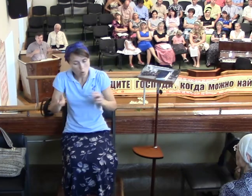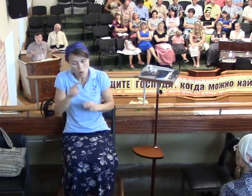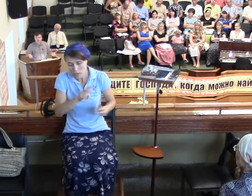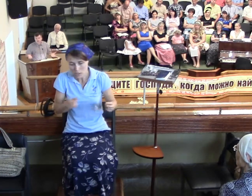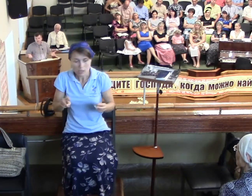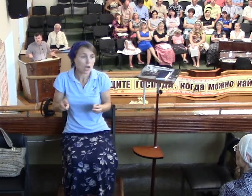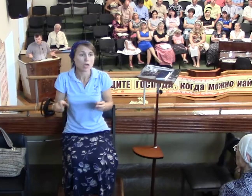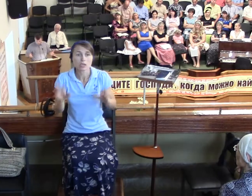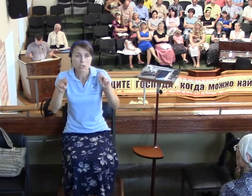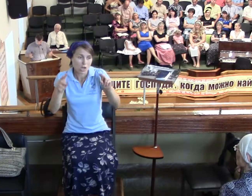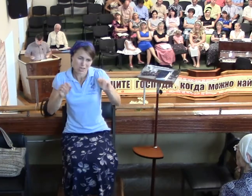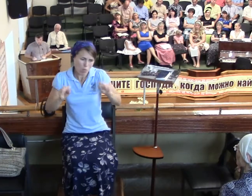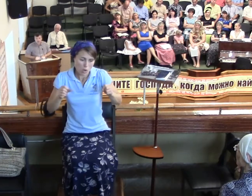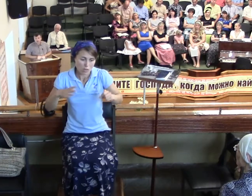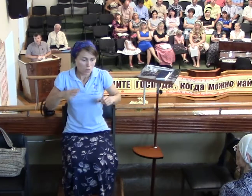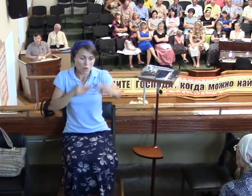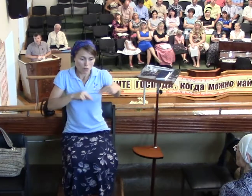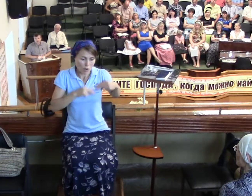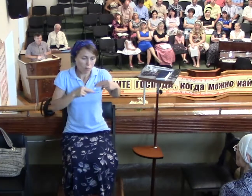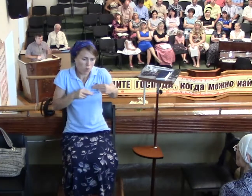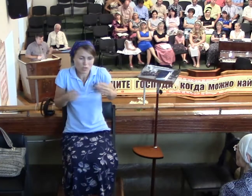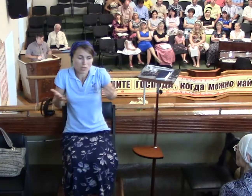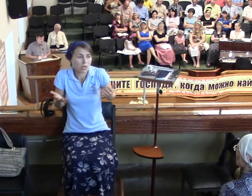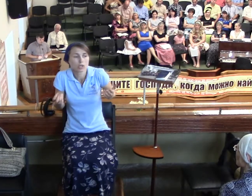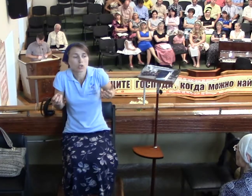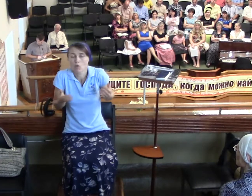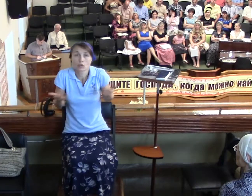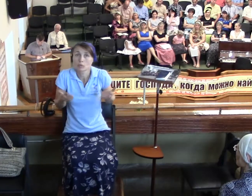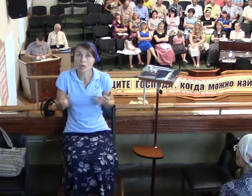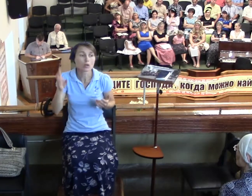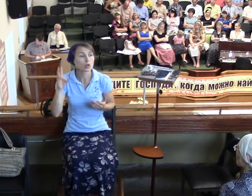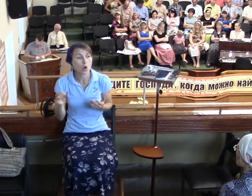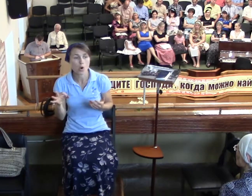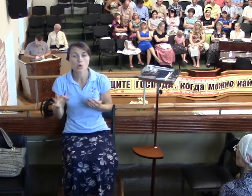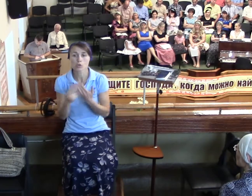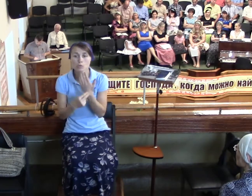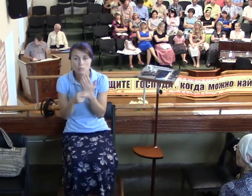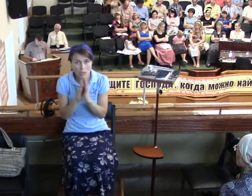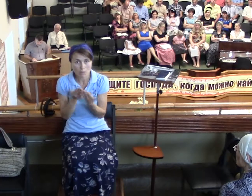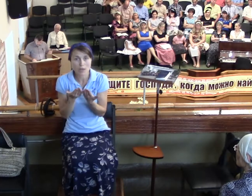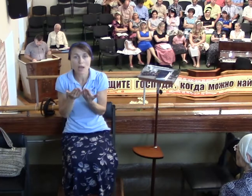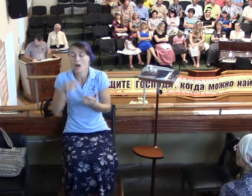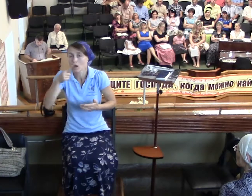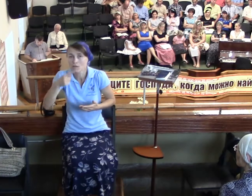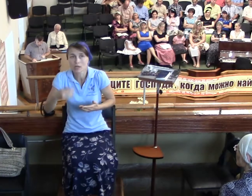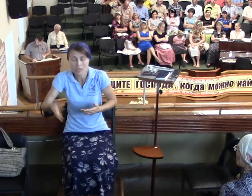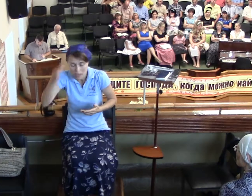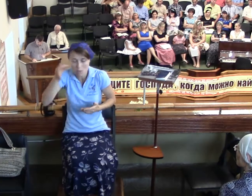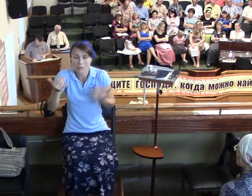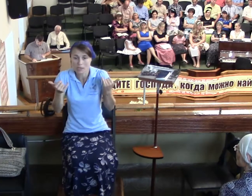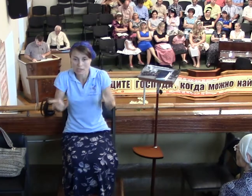работе, еще в чем-то. Но Слово Божие, оно непреложное. Оно вновь и вновь напоминает нам сегодня о том, что только в